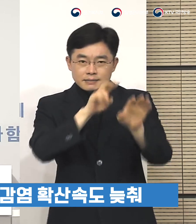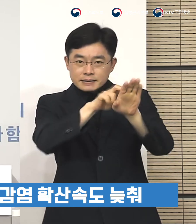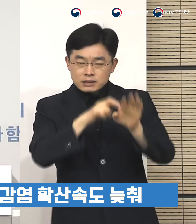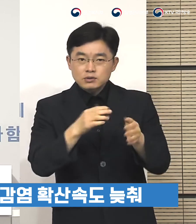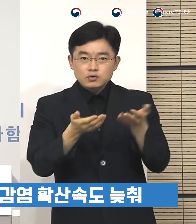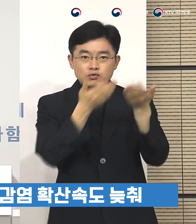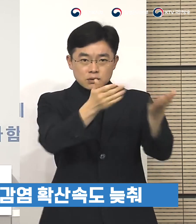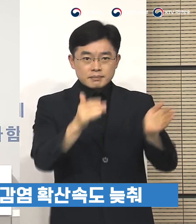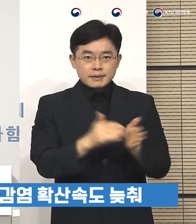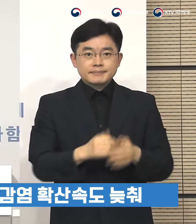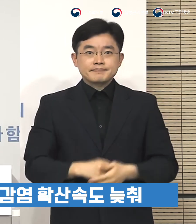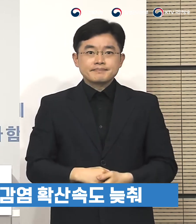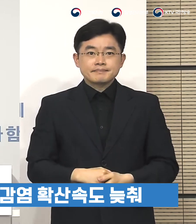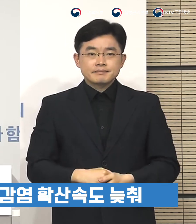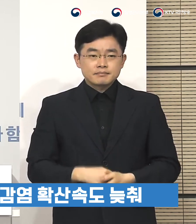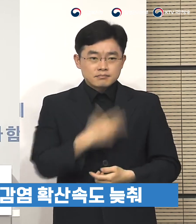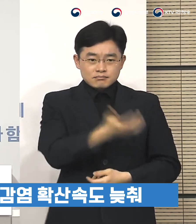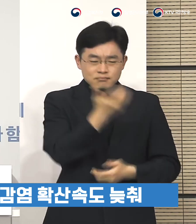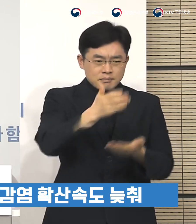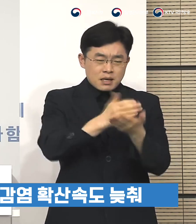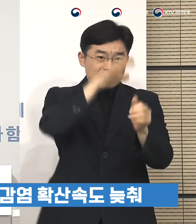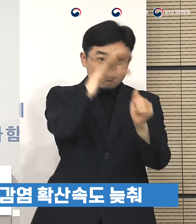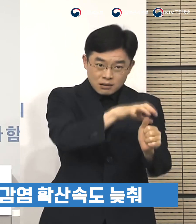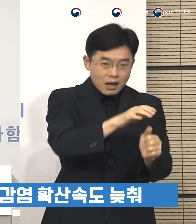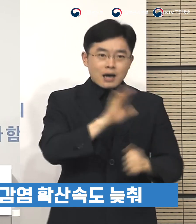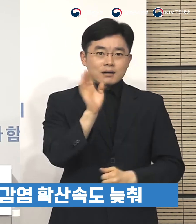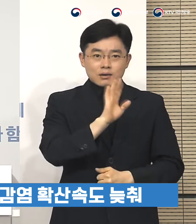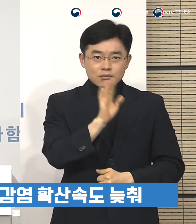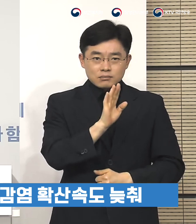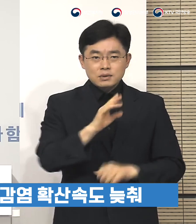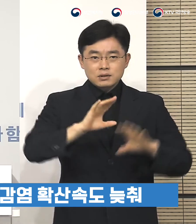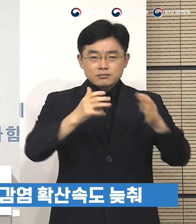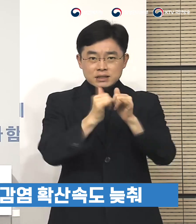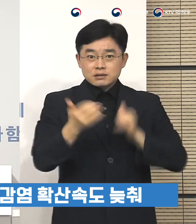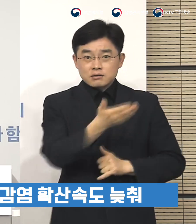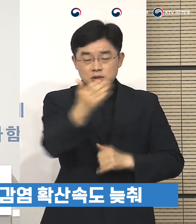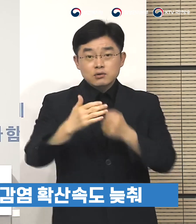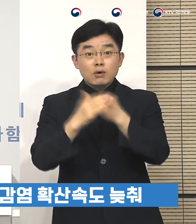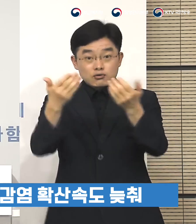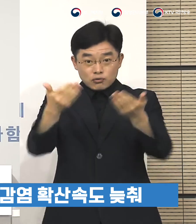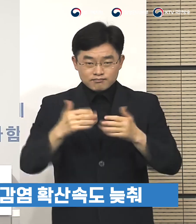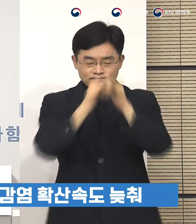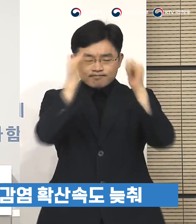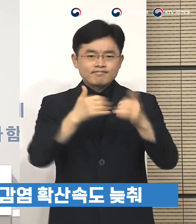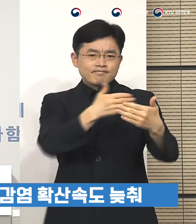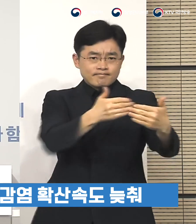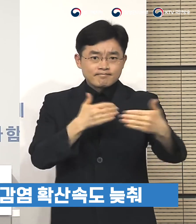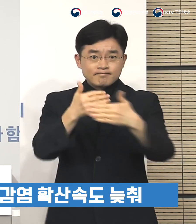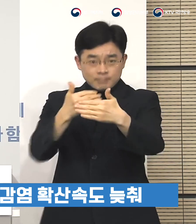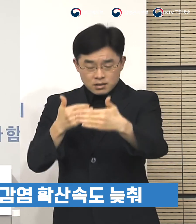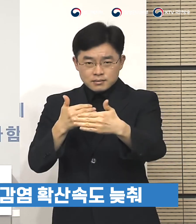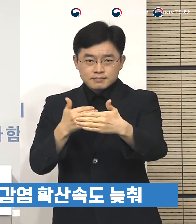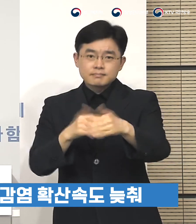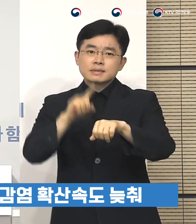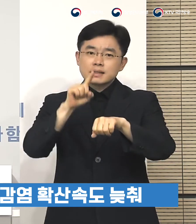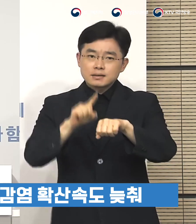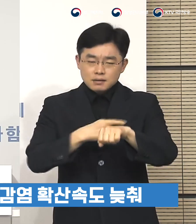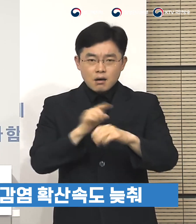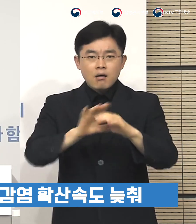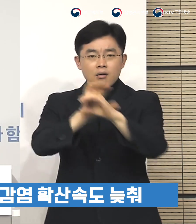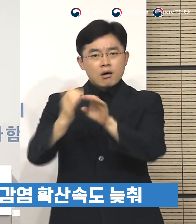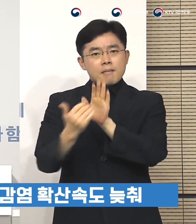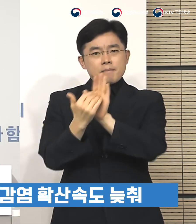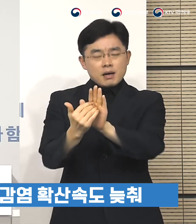같은 강제적인 조치 없이 국민들이 함께하는 강력한 사회적 거리두기를 통해서 감염병의